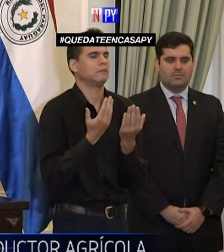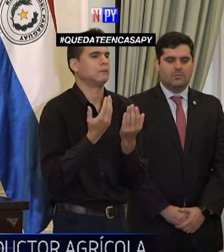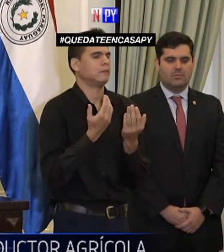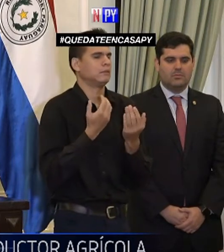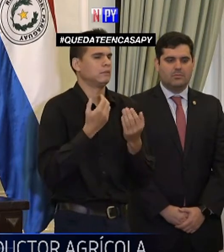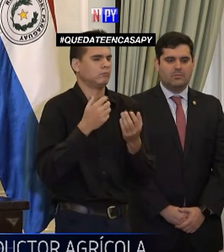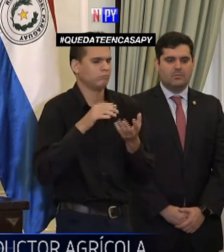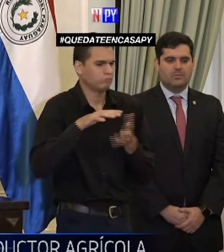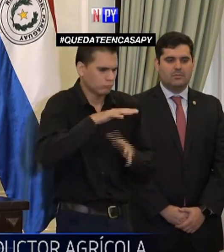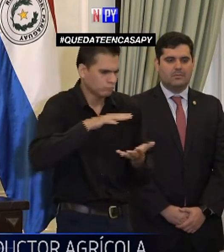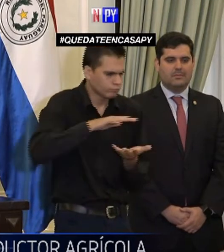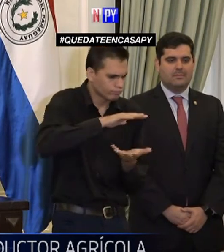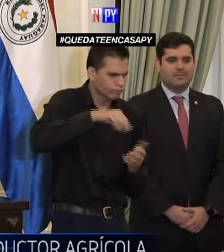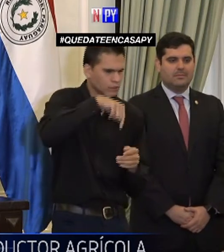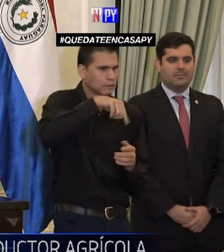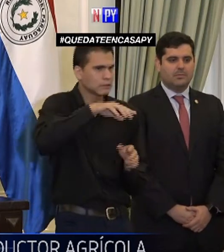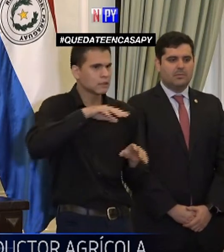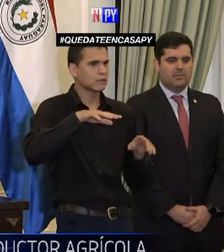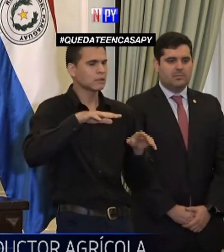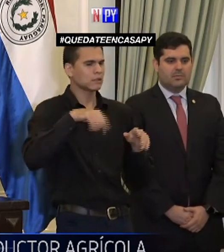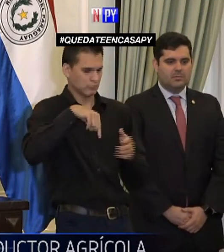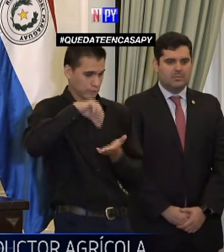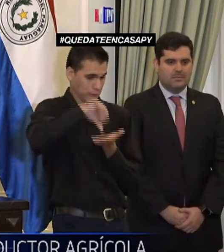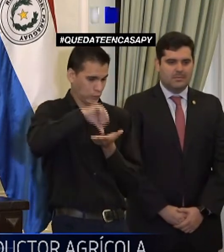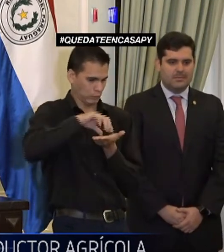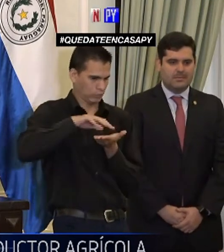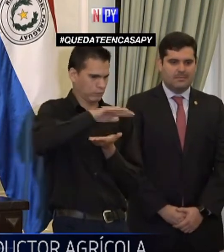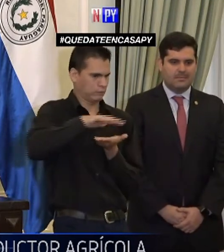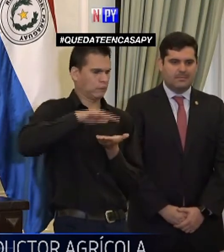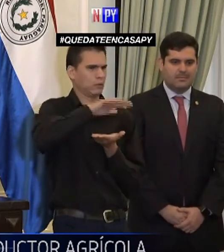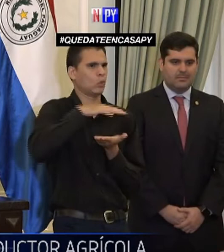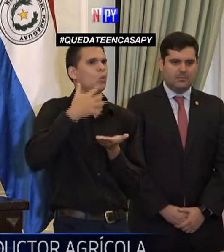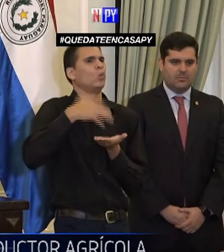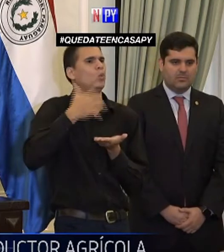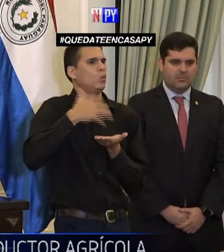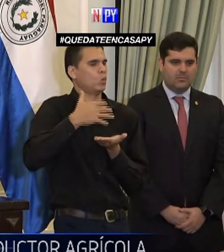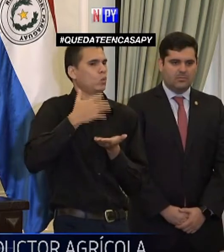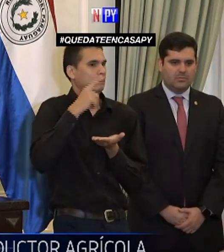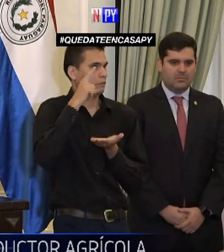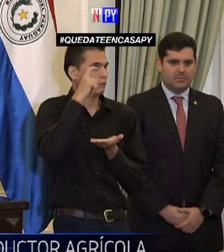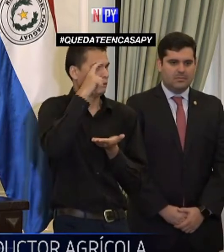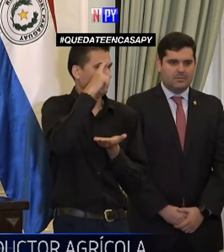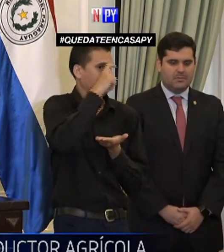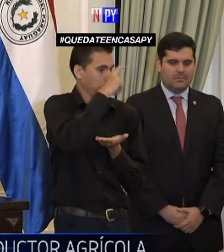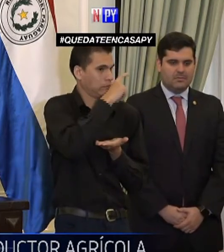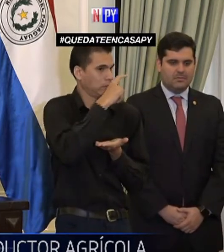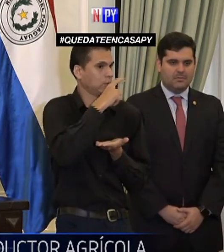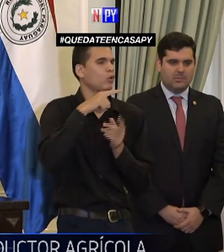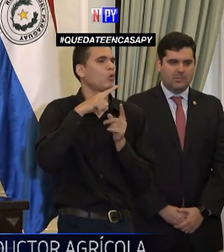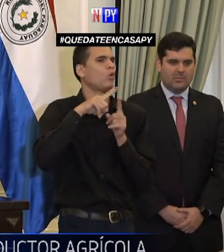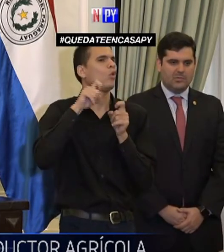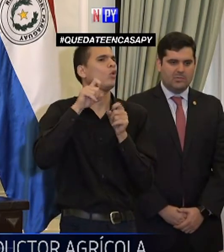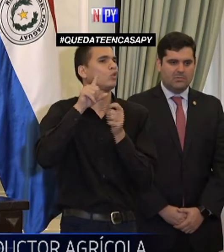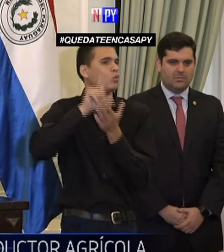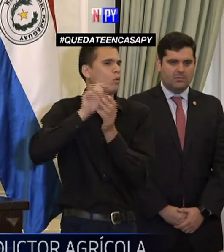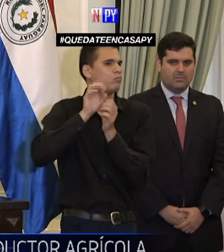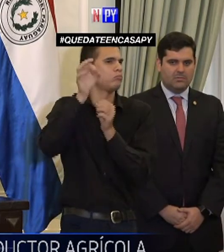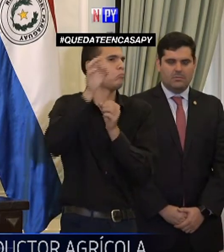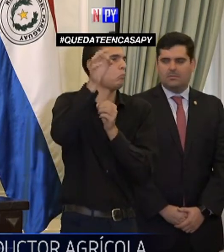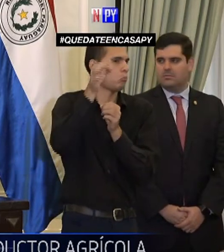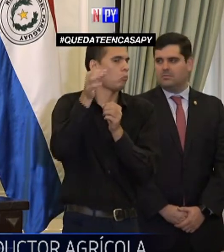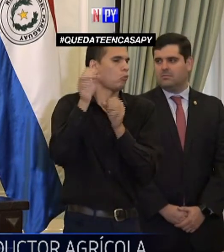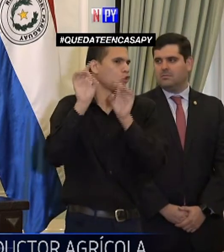la economía que se mueve fundamentalmente en central, están más golpeados que otros sectores. Entonces vamos